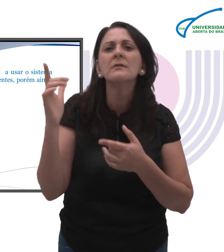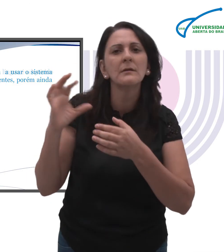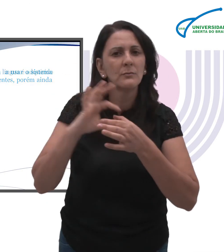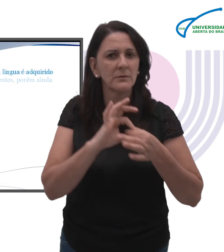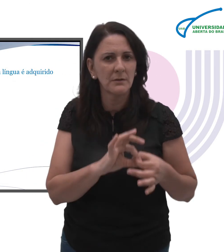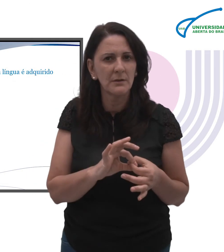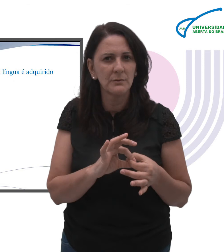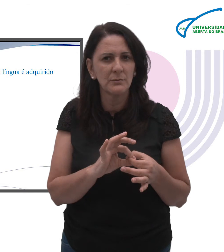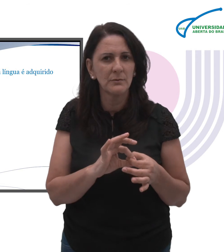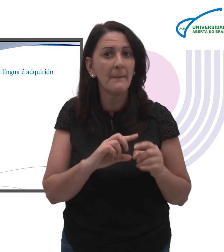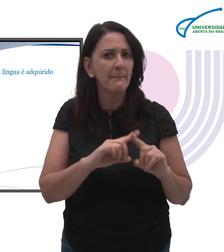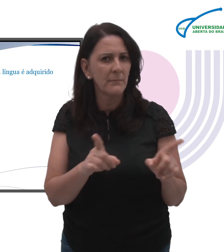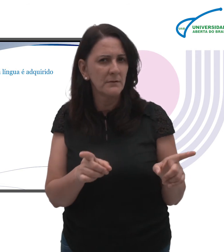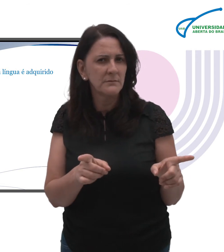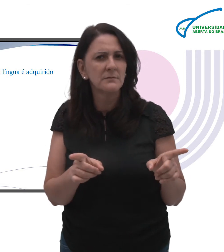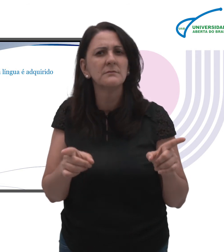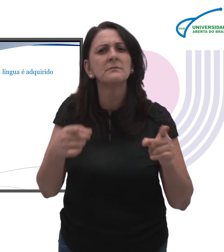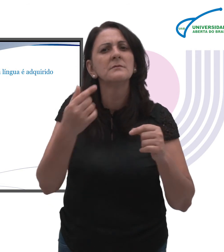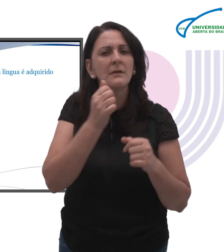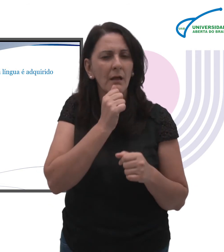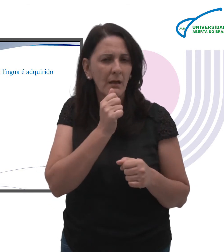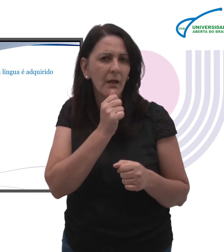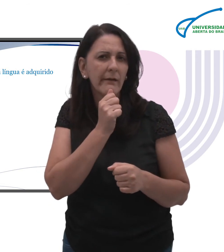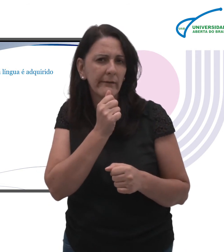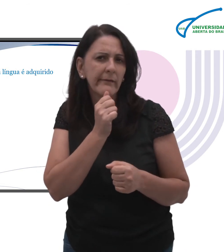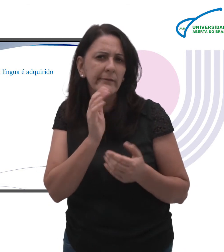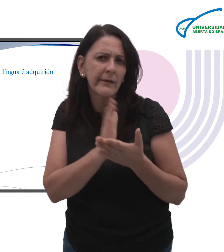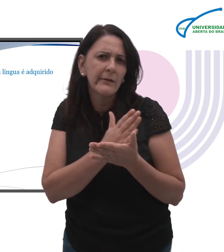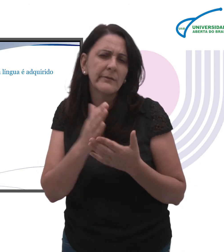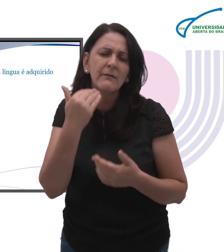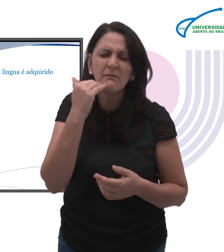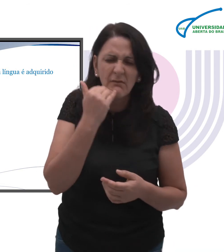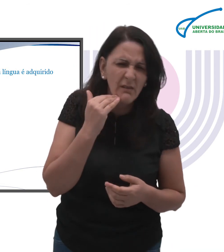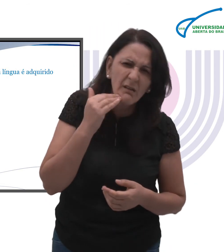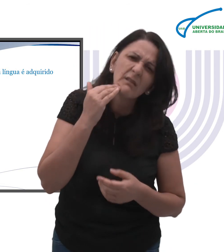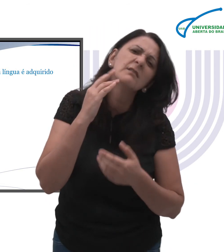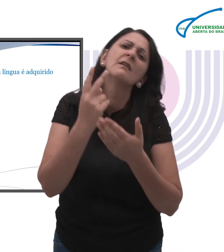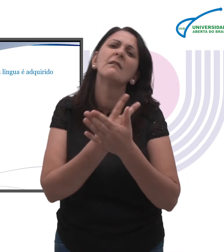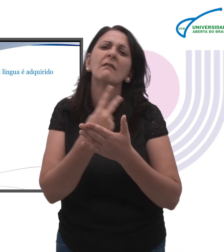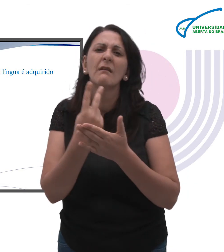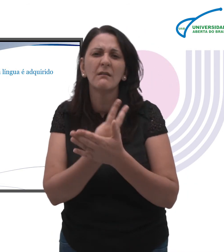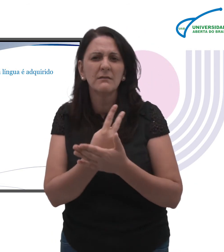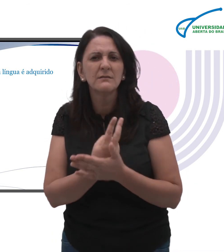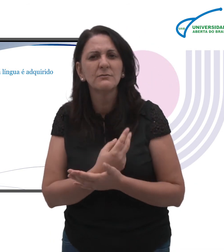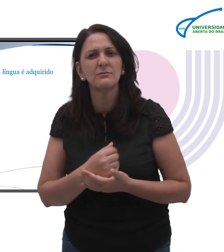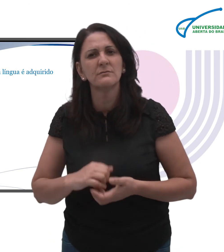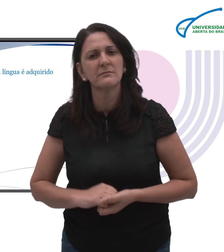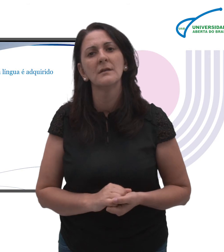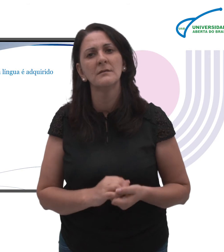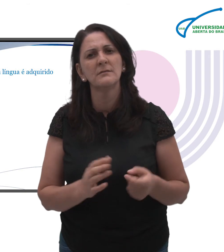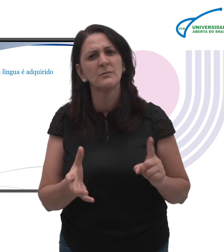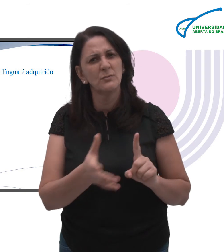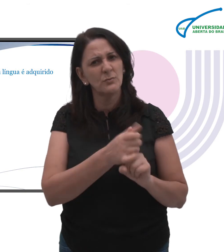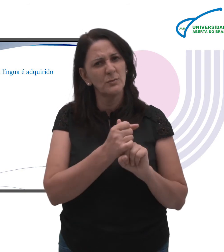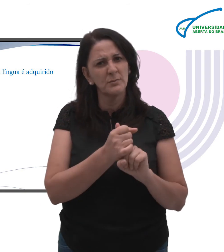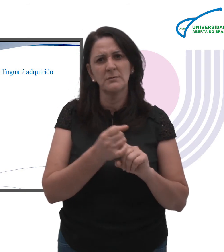referenciar entidades não presentes no contexto, mas elas ainda apresentam alguns erros. Já o